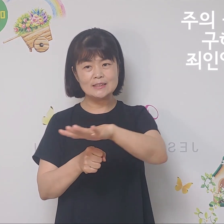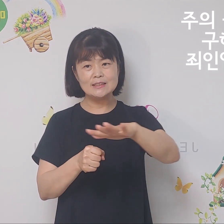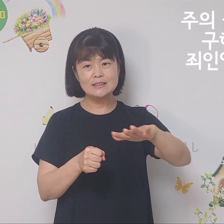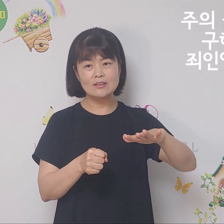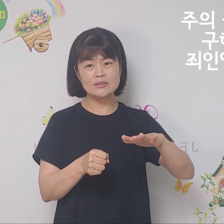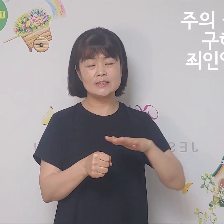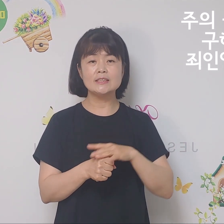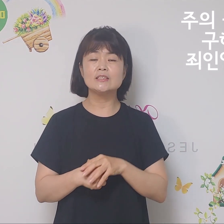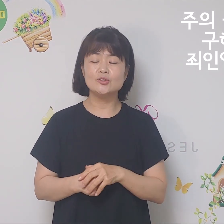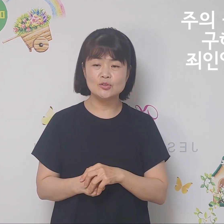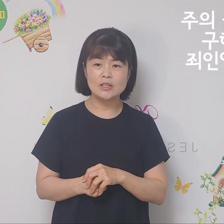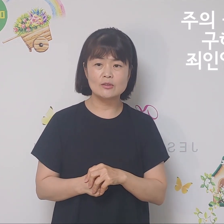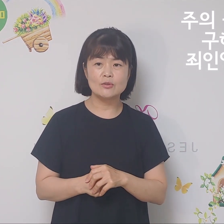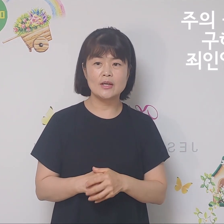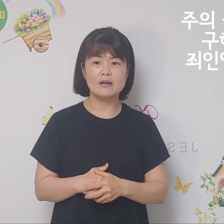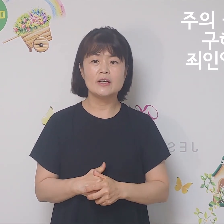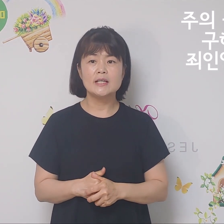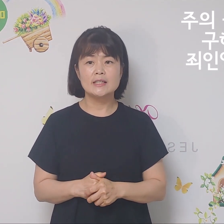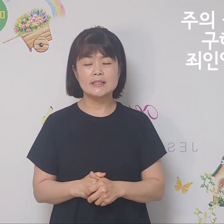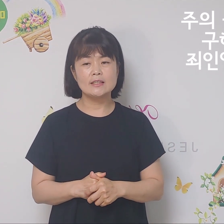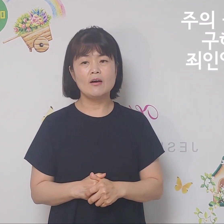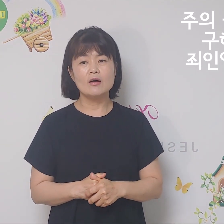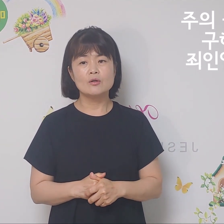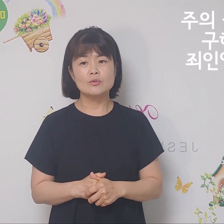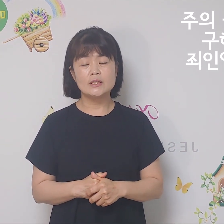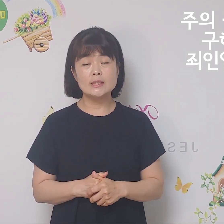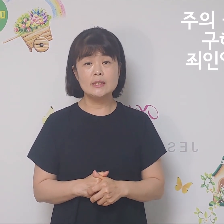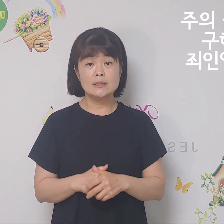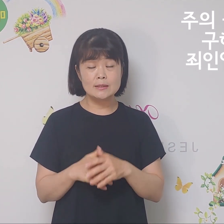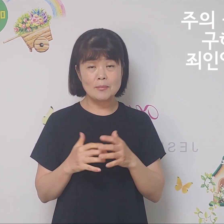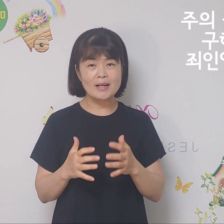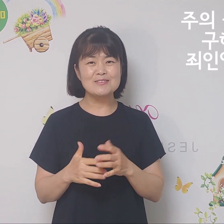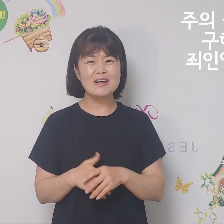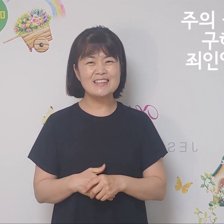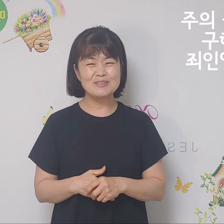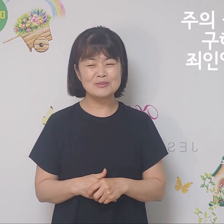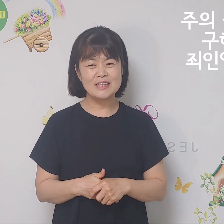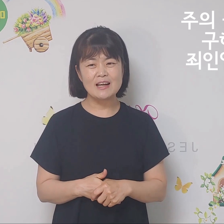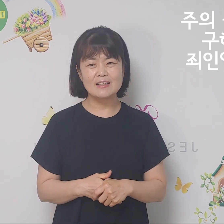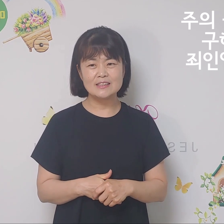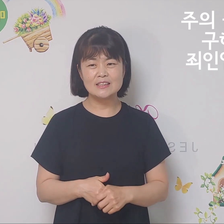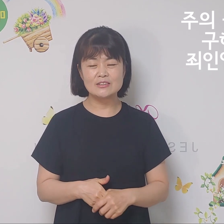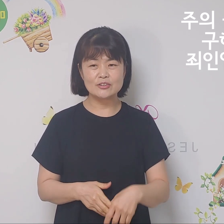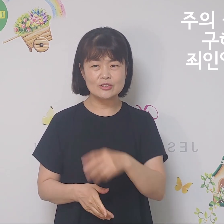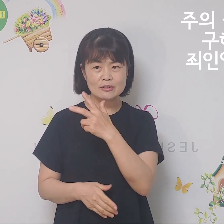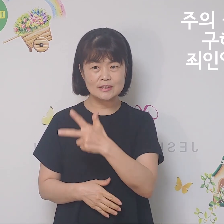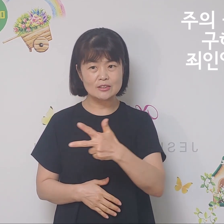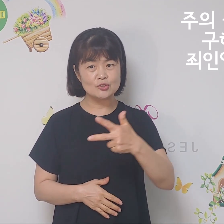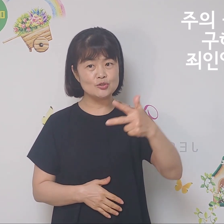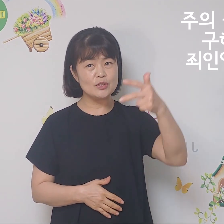사랑하는 것을 긍휼이라고 해요. 그래서 우리를 그만큼 하나님은 사랑하신다는 거죠. 그래서